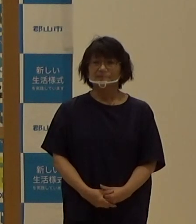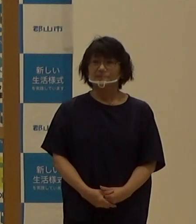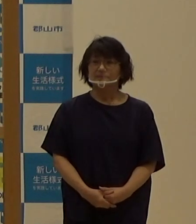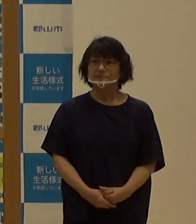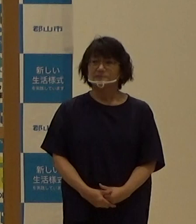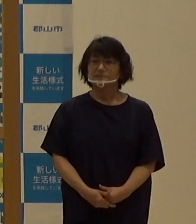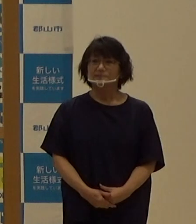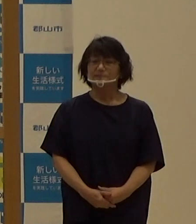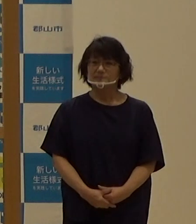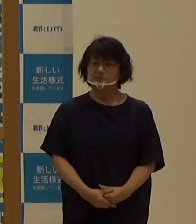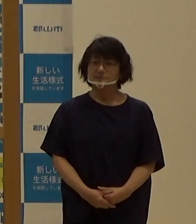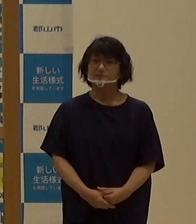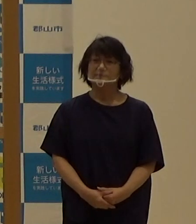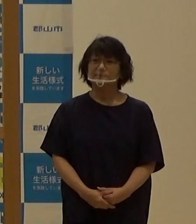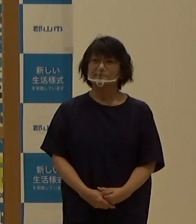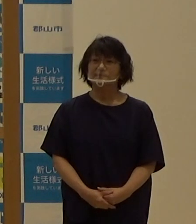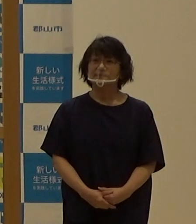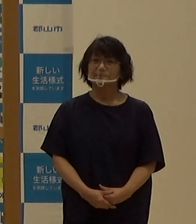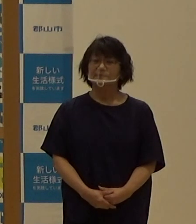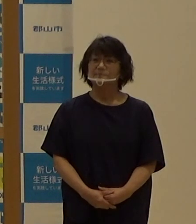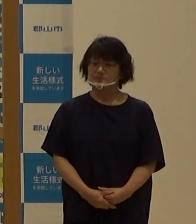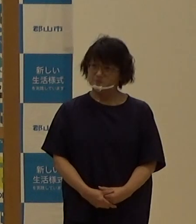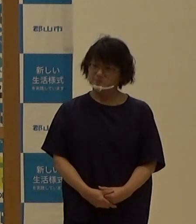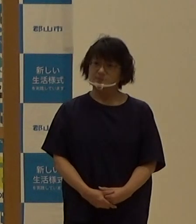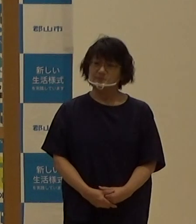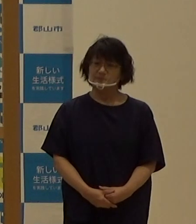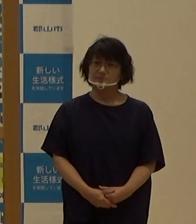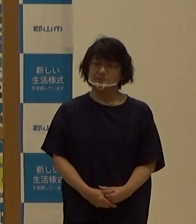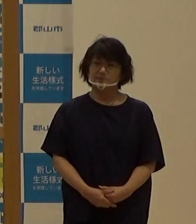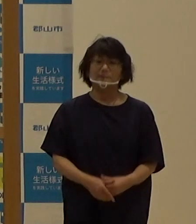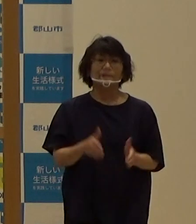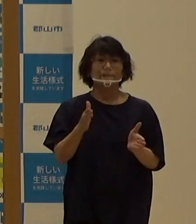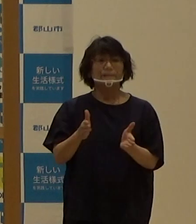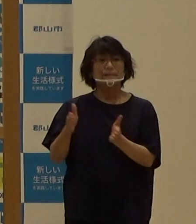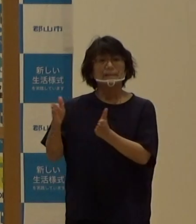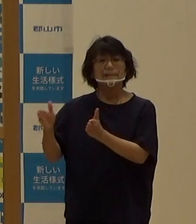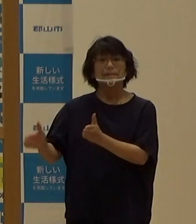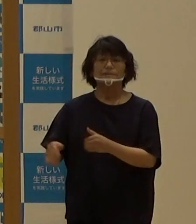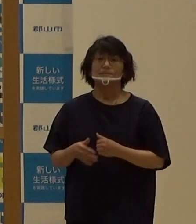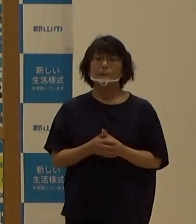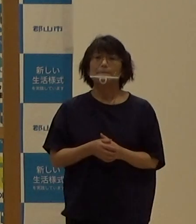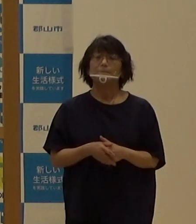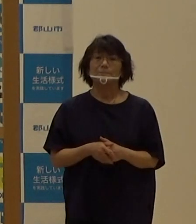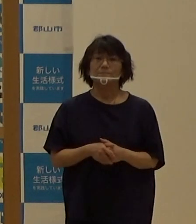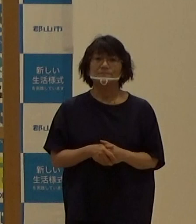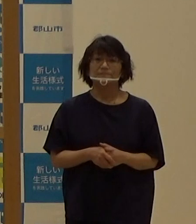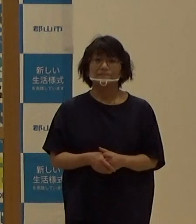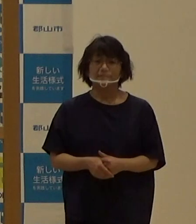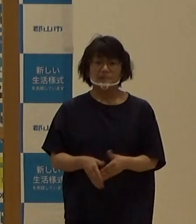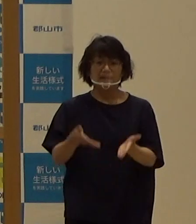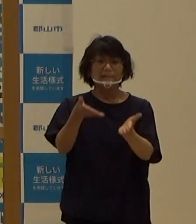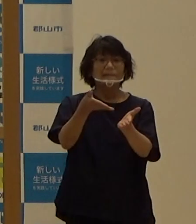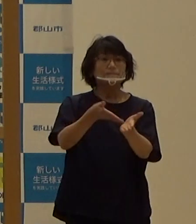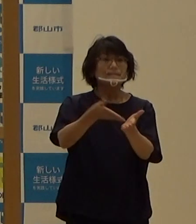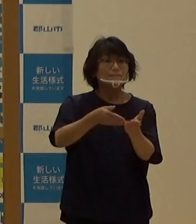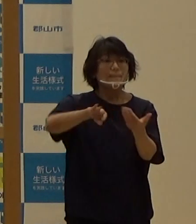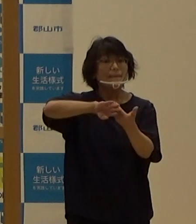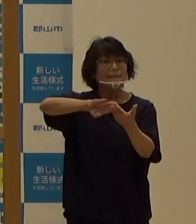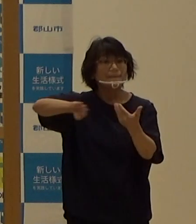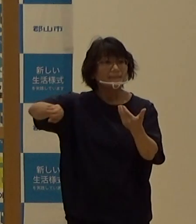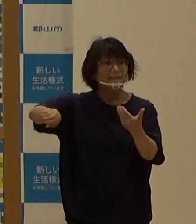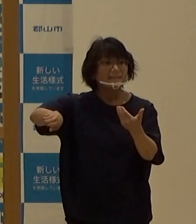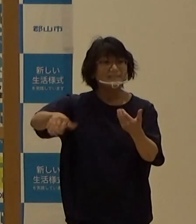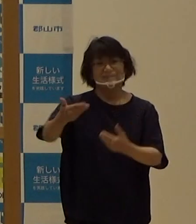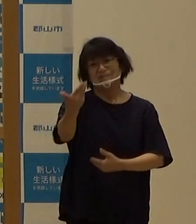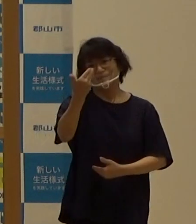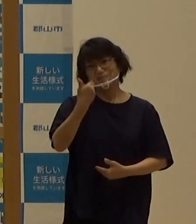よろしいでしょうか。それでは引き続き、次に説明項目以外について質問をお受け